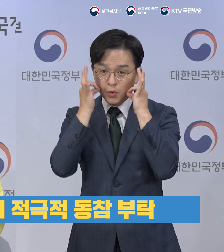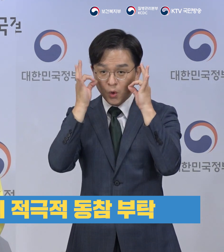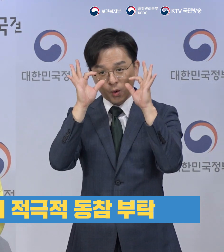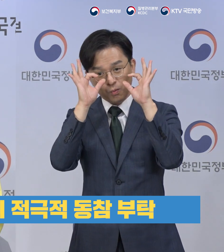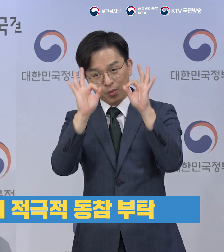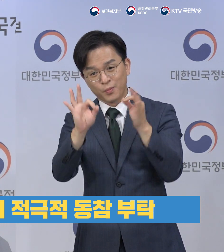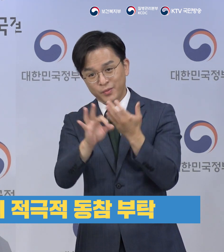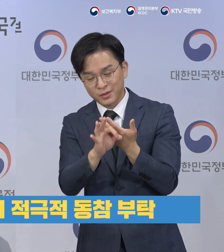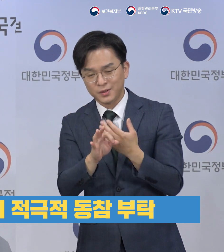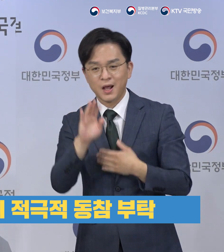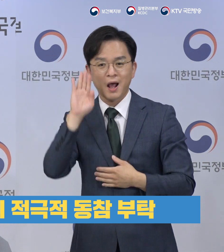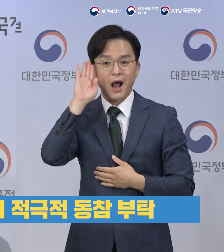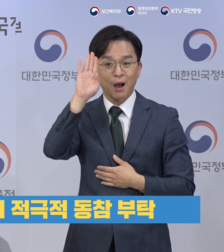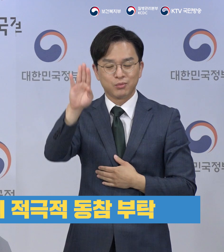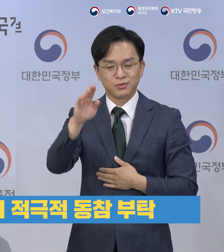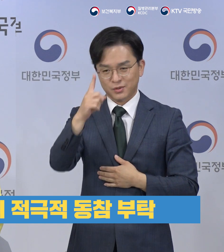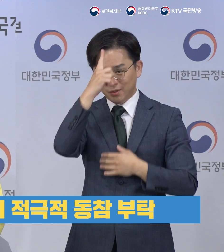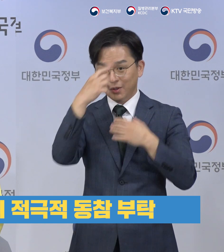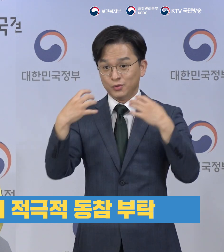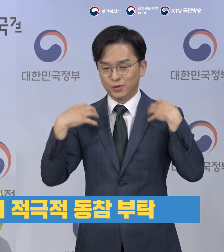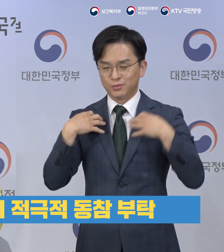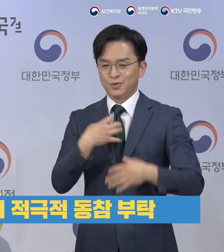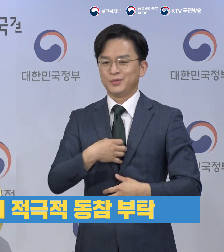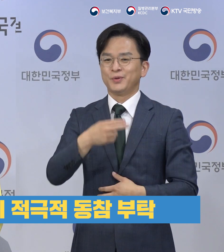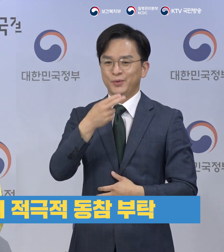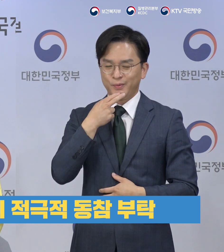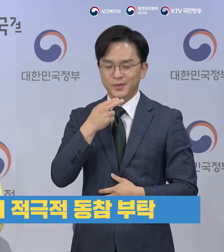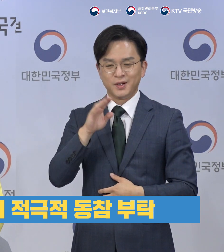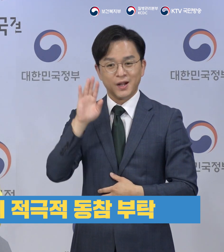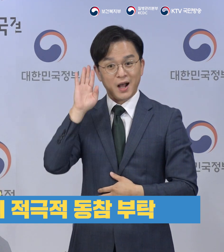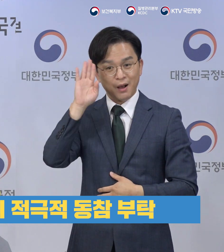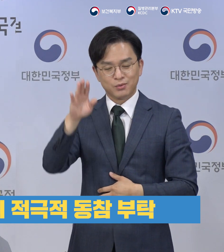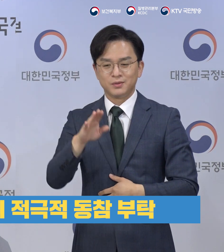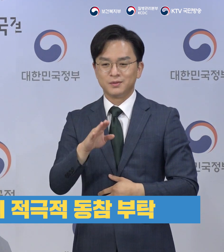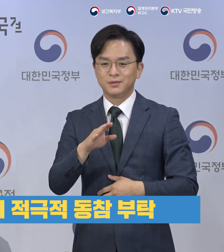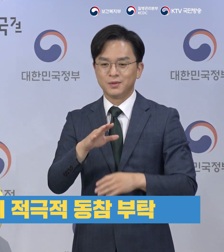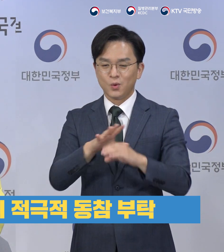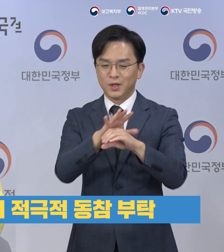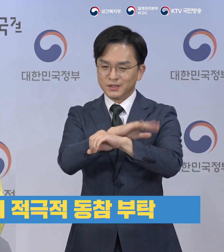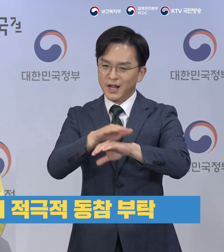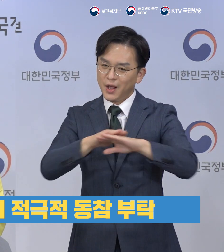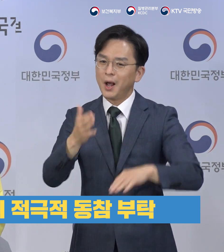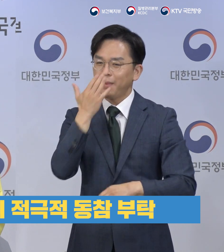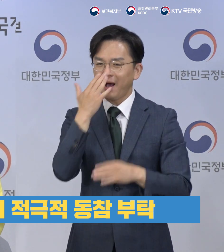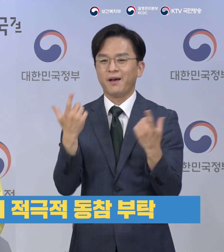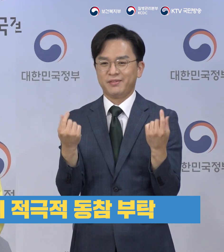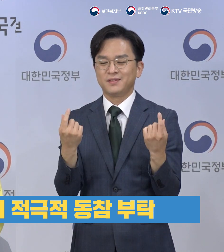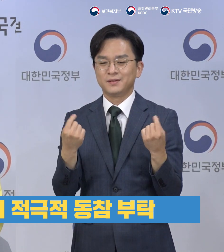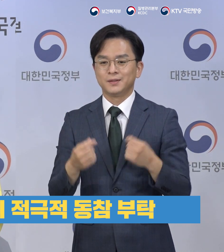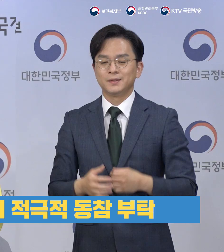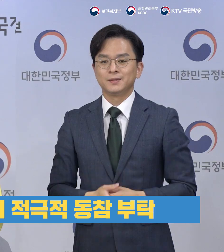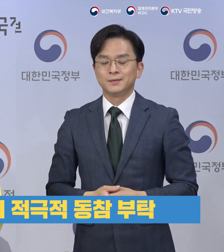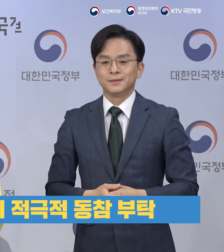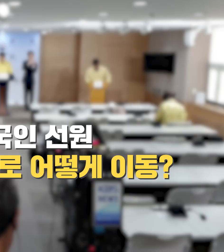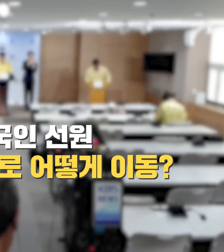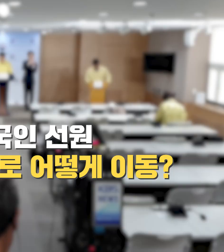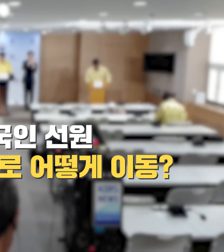대응 체계를 만들어갈 수 있다고 확신합니다. 정부와 함께 힘을 합쳐주시기